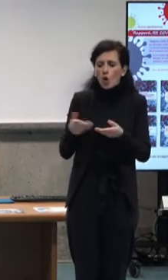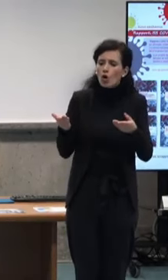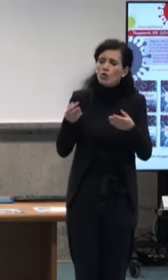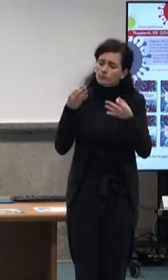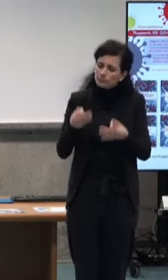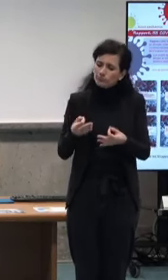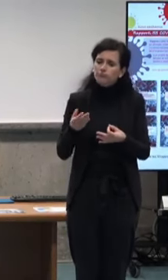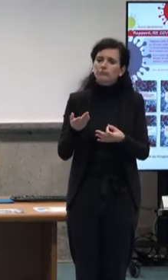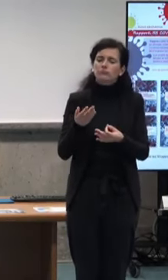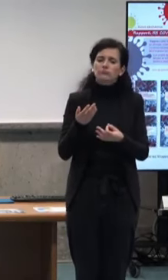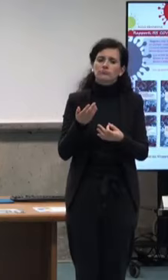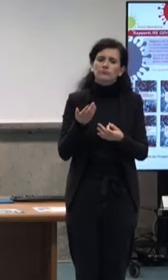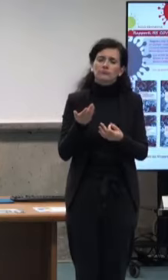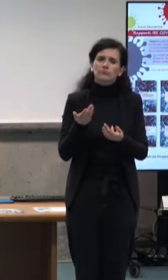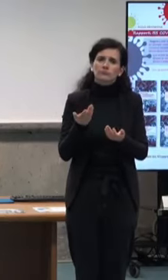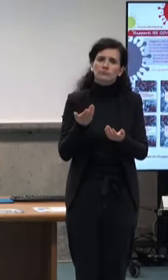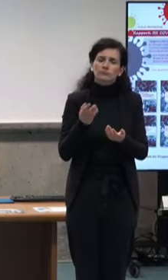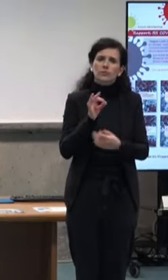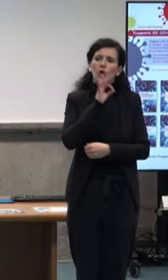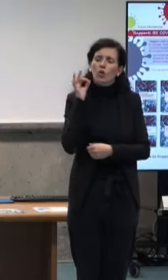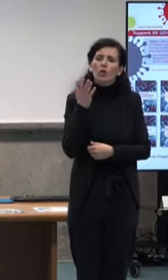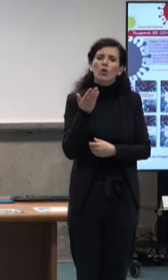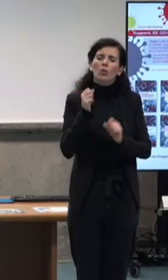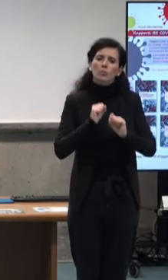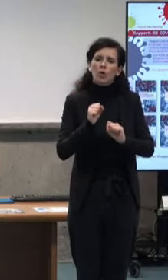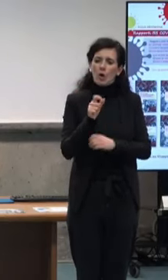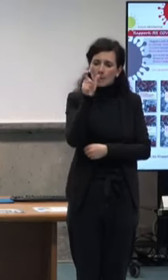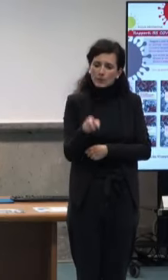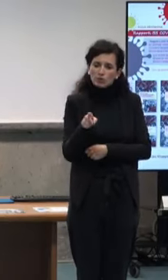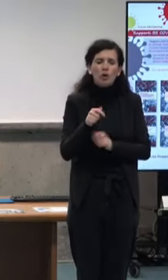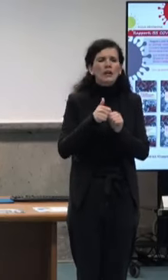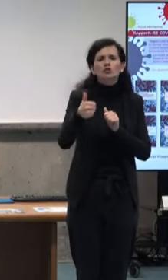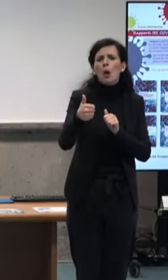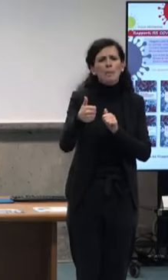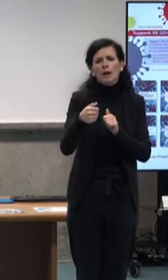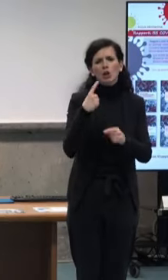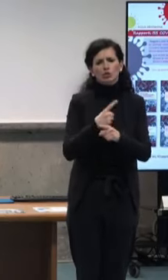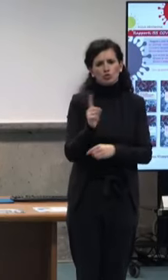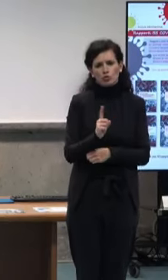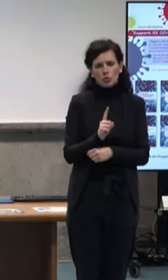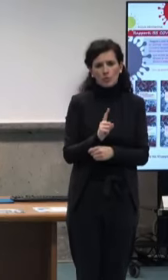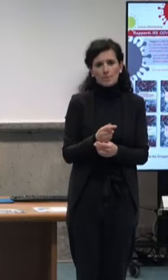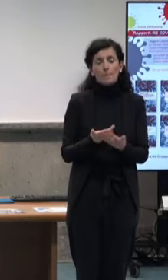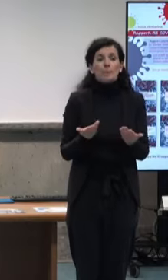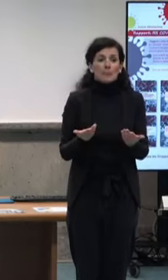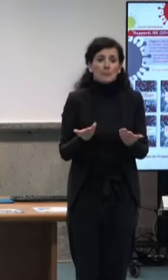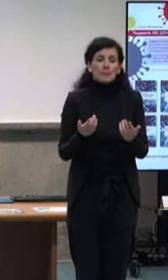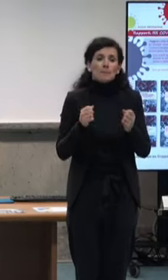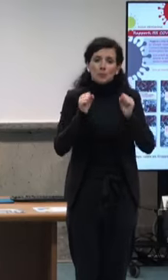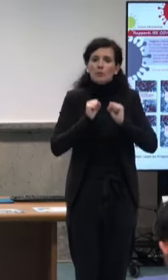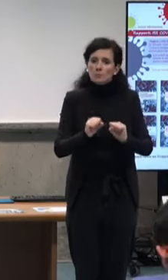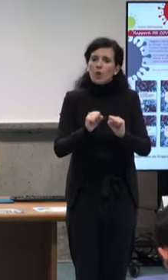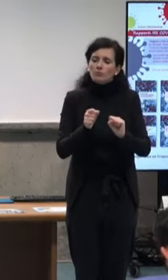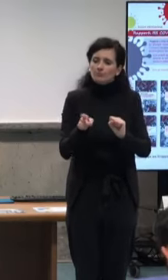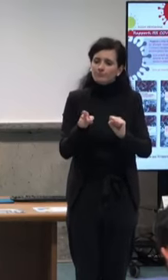per esempio di o di esenzione dalla dall'isolamento però ci possono dire qualche cosa ci